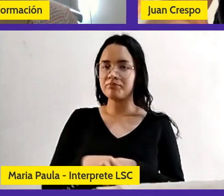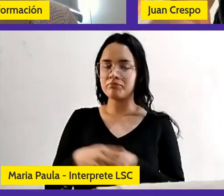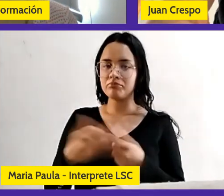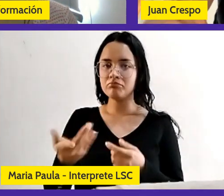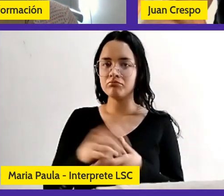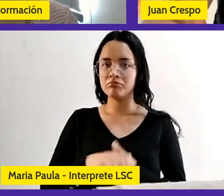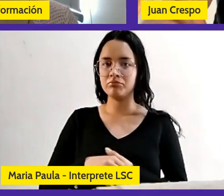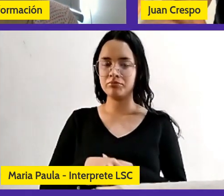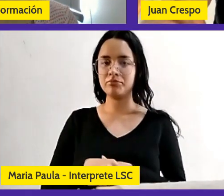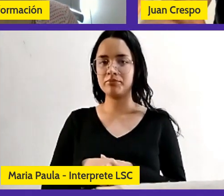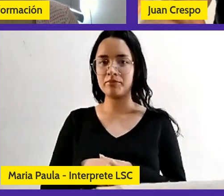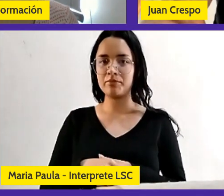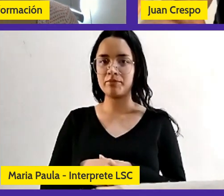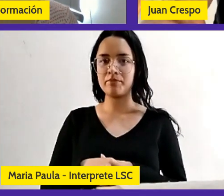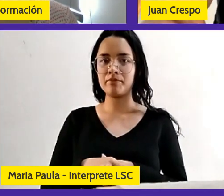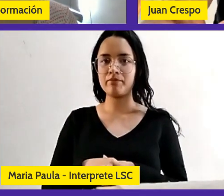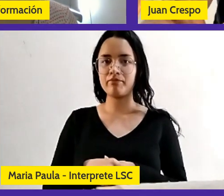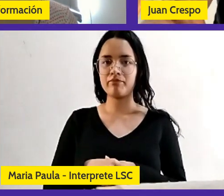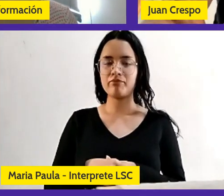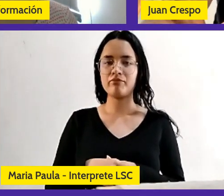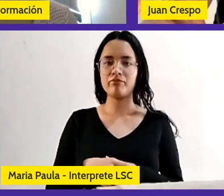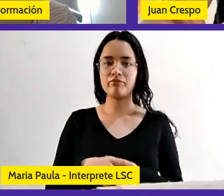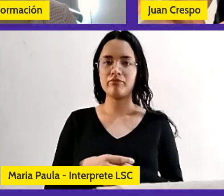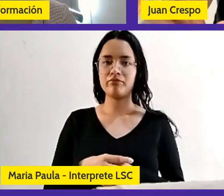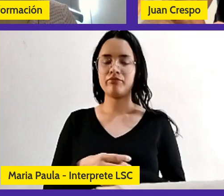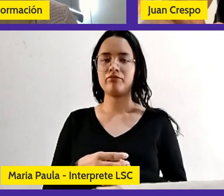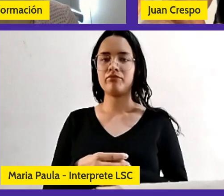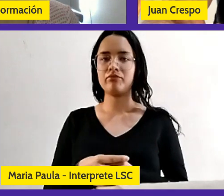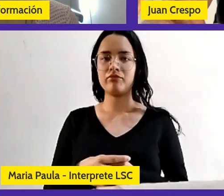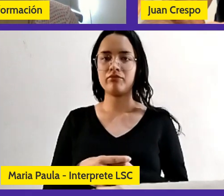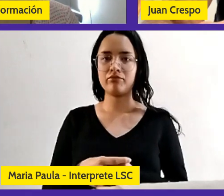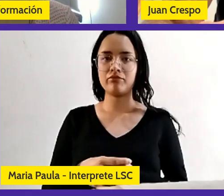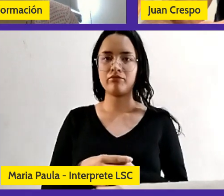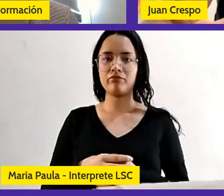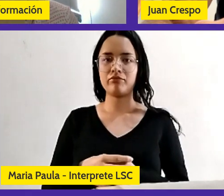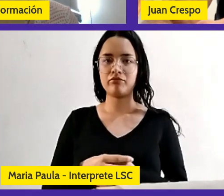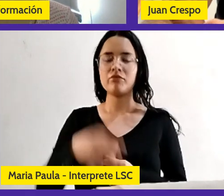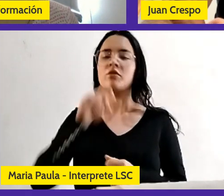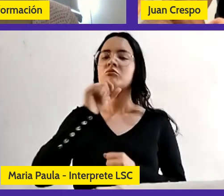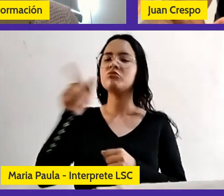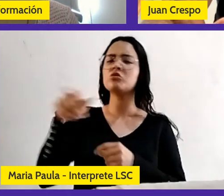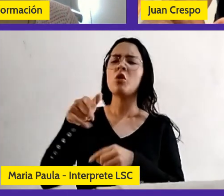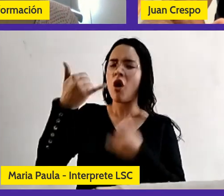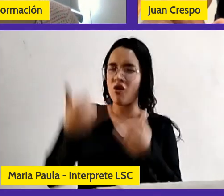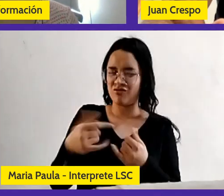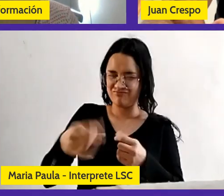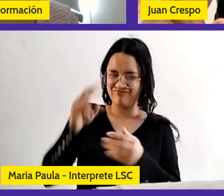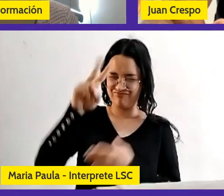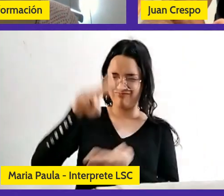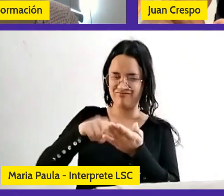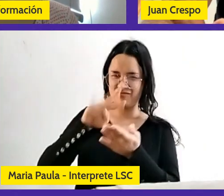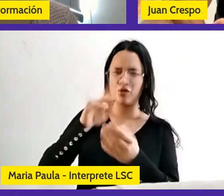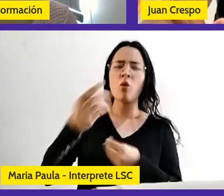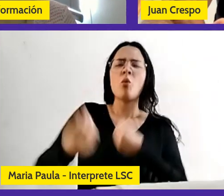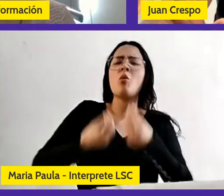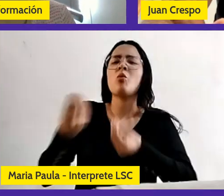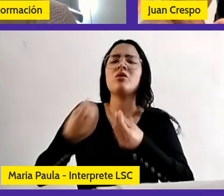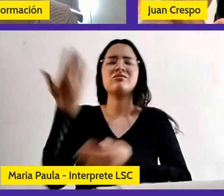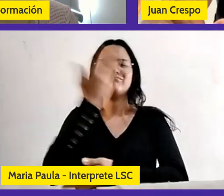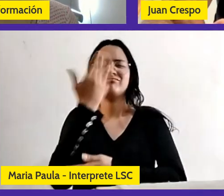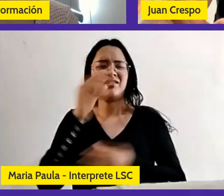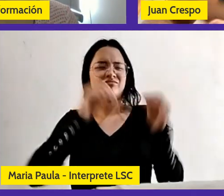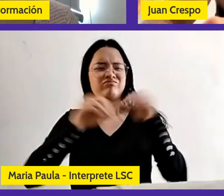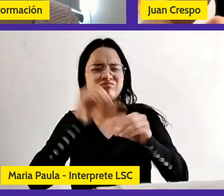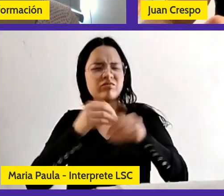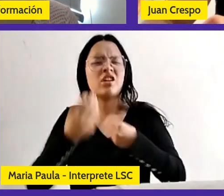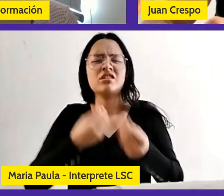poco qué hacer, cómo distribuir una película en estos tiempos, en estos momentos, cómo haces tú ese proceso,